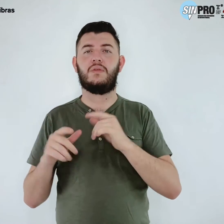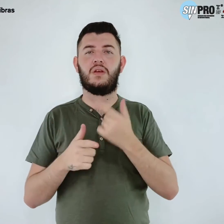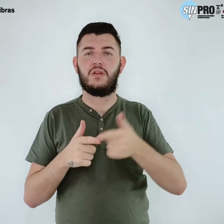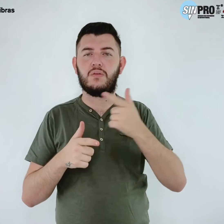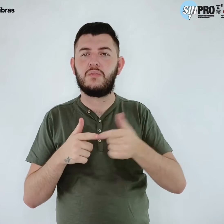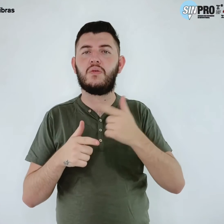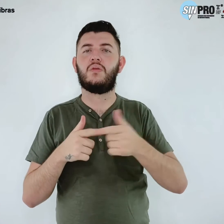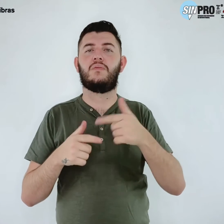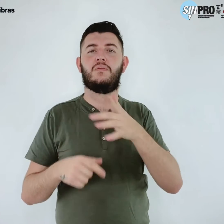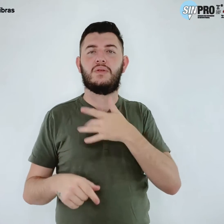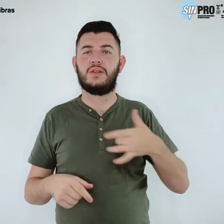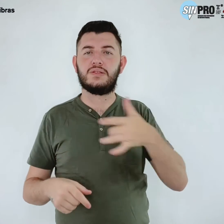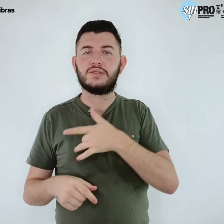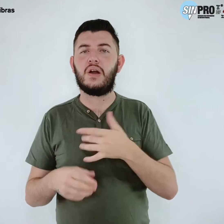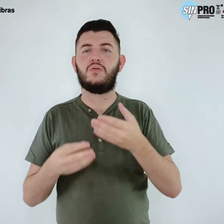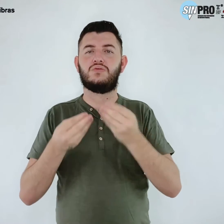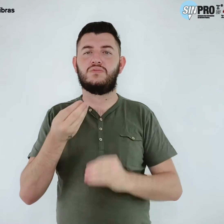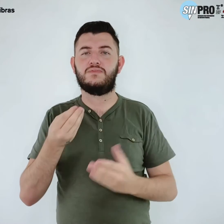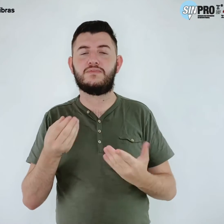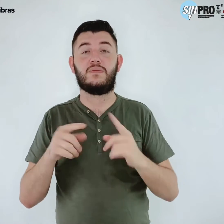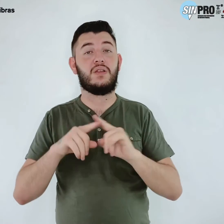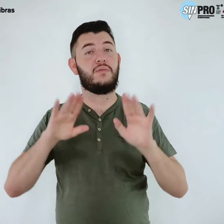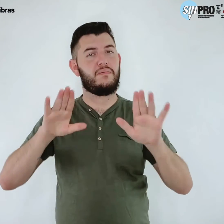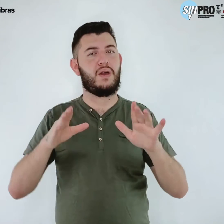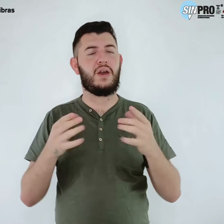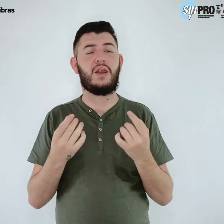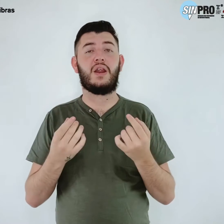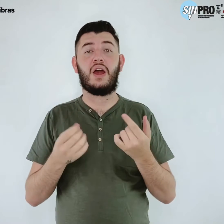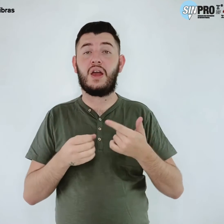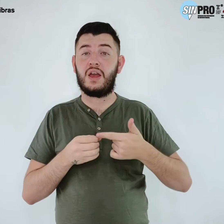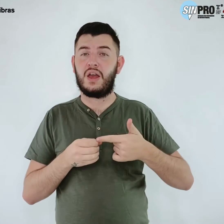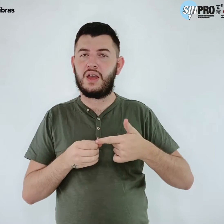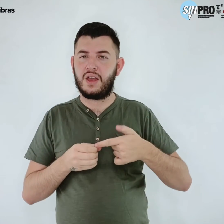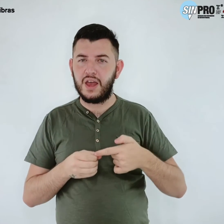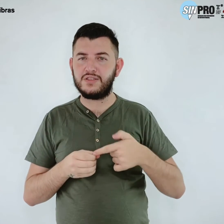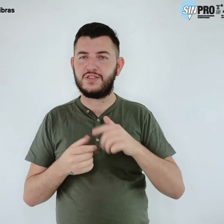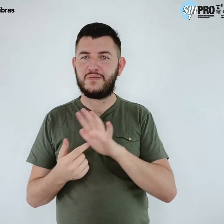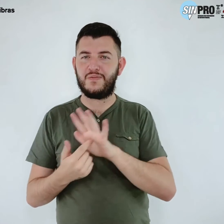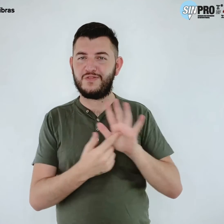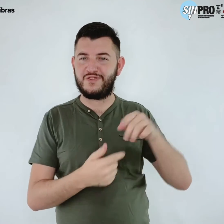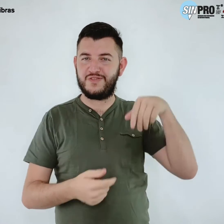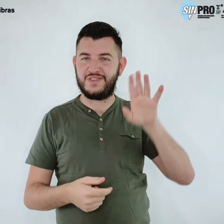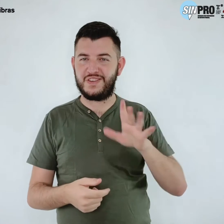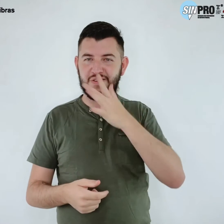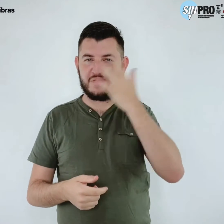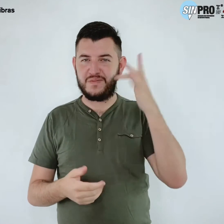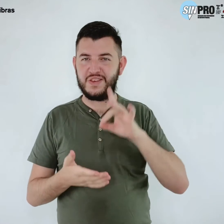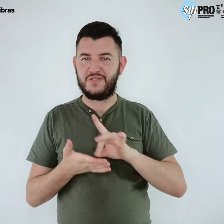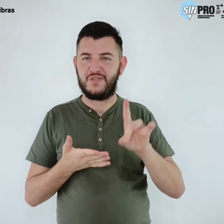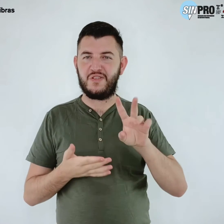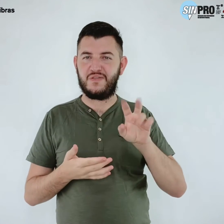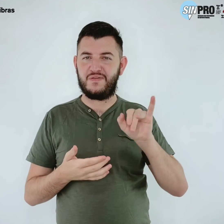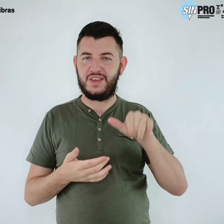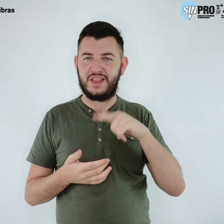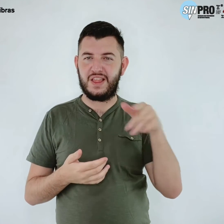continuou jogando a culpa na crise sanitária. No entanto, a gasolina desmascarou o vilão e, na